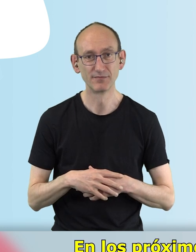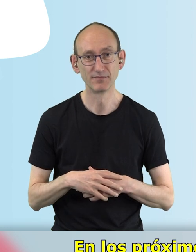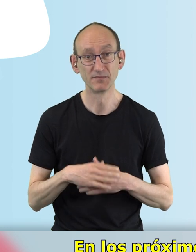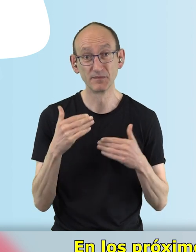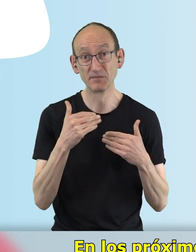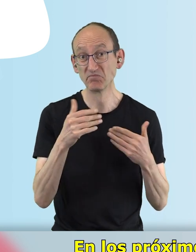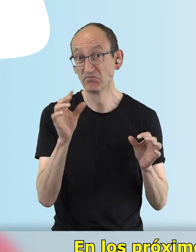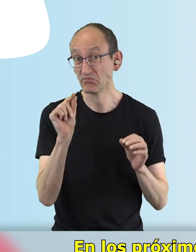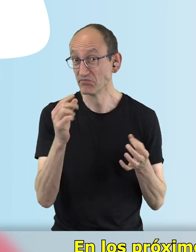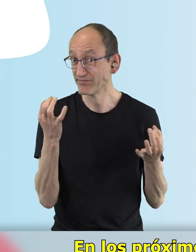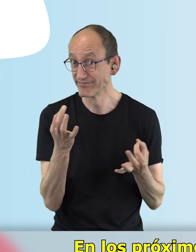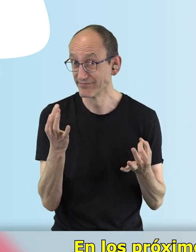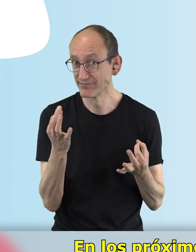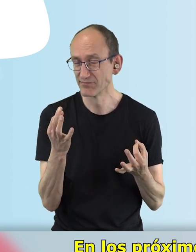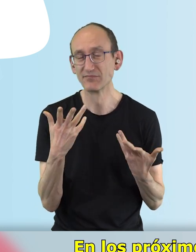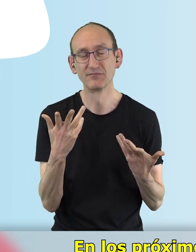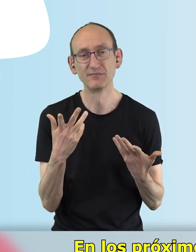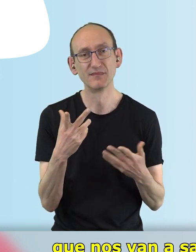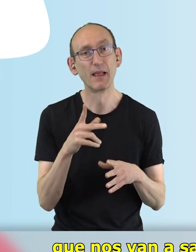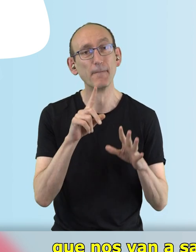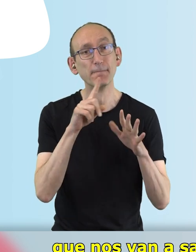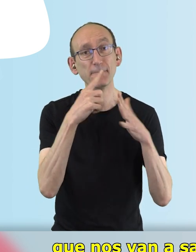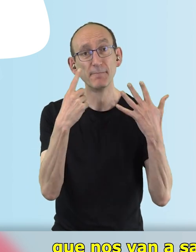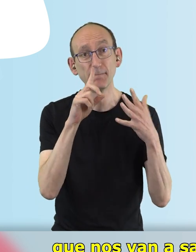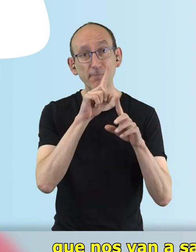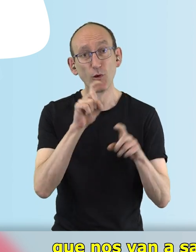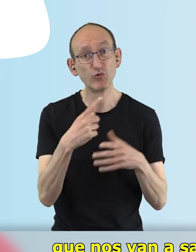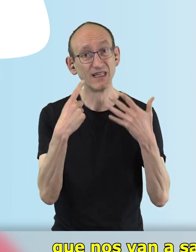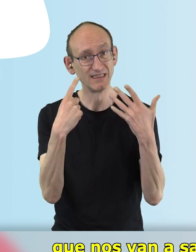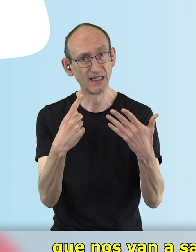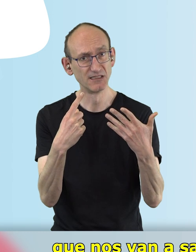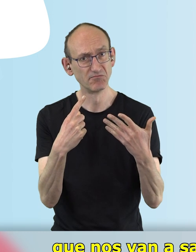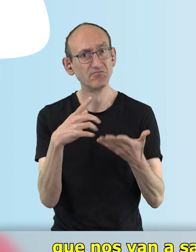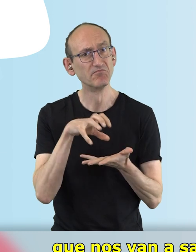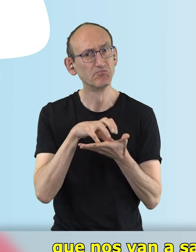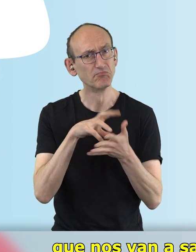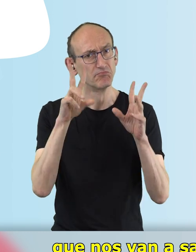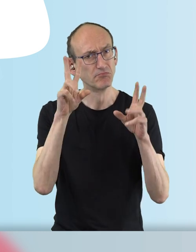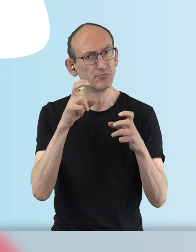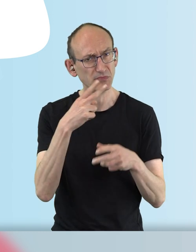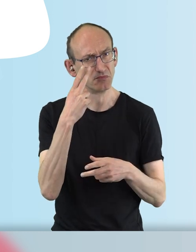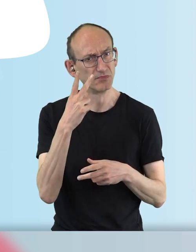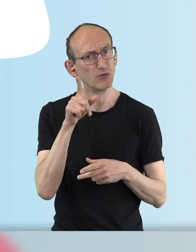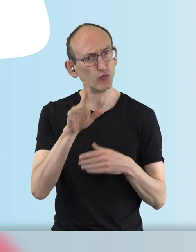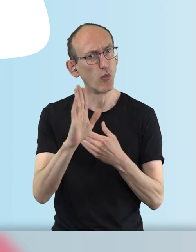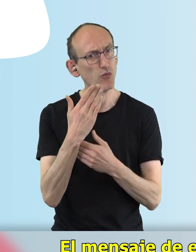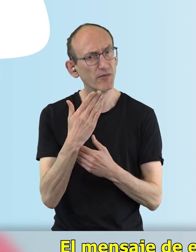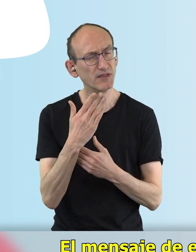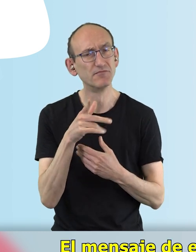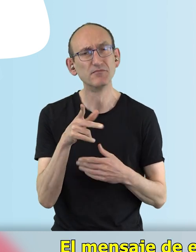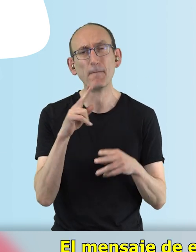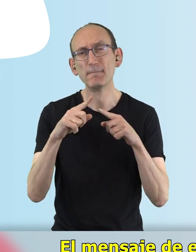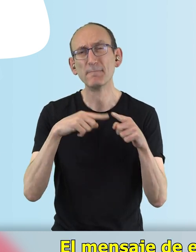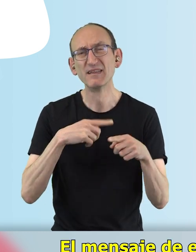En los próximos minutos vamos a responder a 6 preguntas que nos van a sacar de dudas sobre un tema de interés que tú propones.